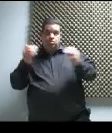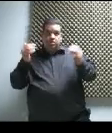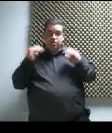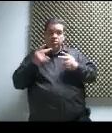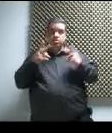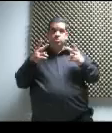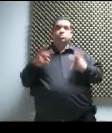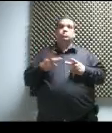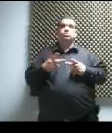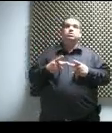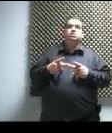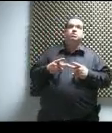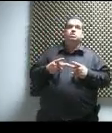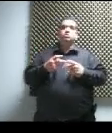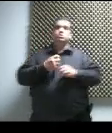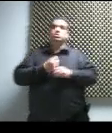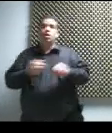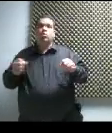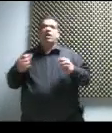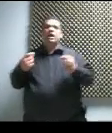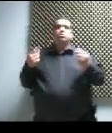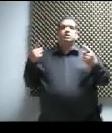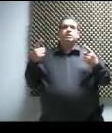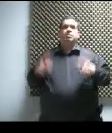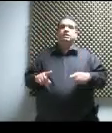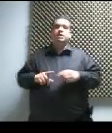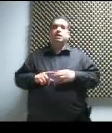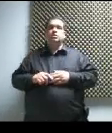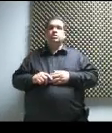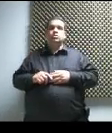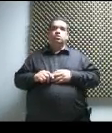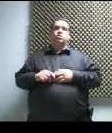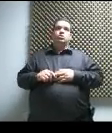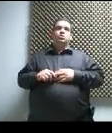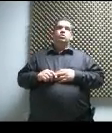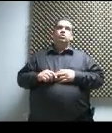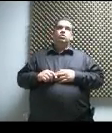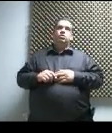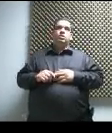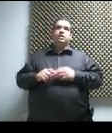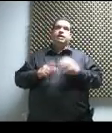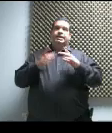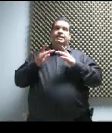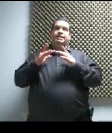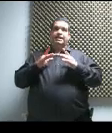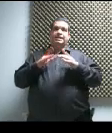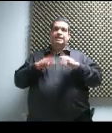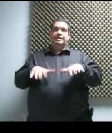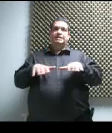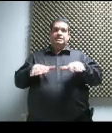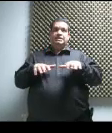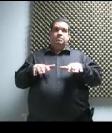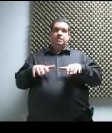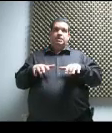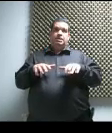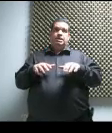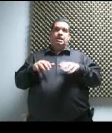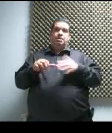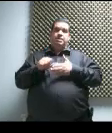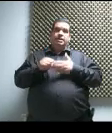sitio seguro, y trata de imaginarte qué puede estar sucediendo. De hecho, en la red sísmica, nosotros en la página web del